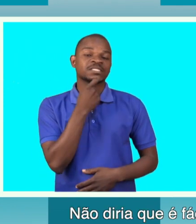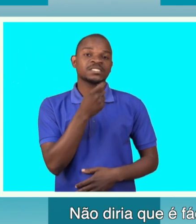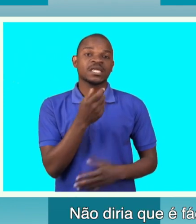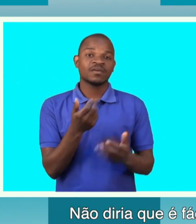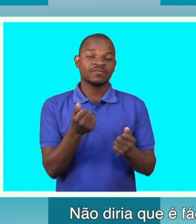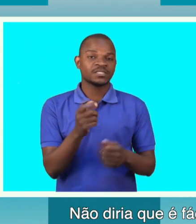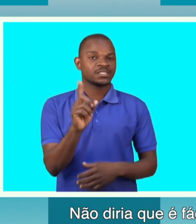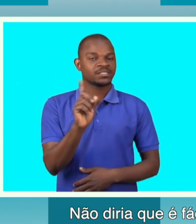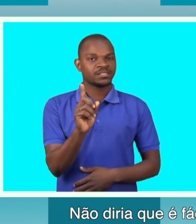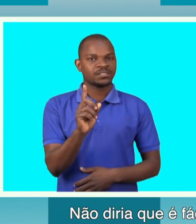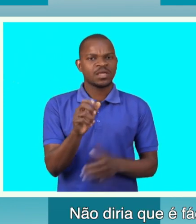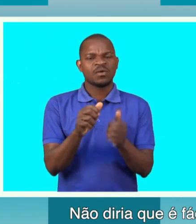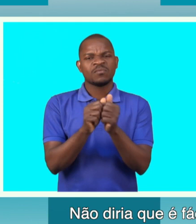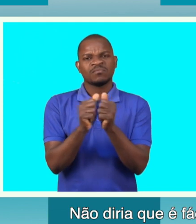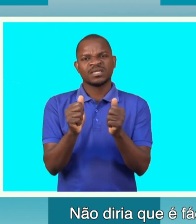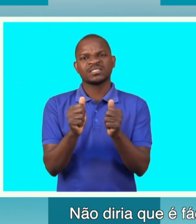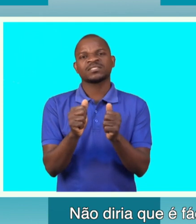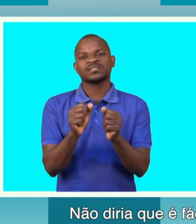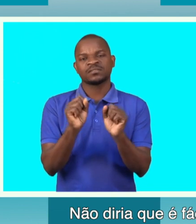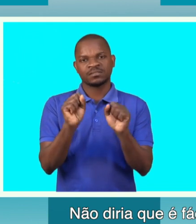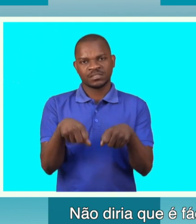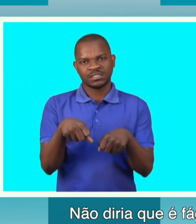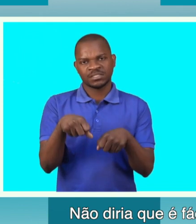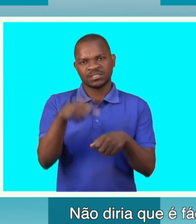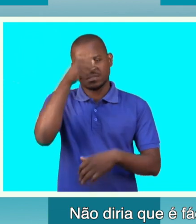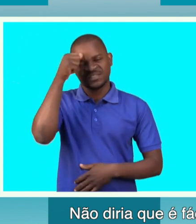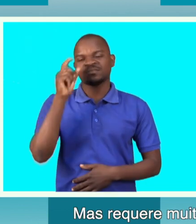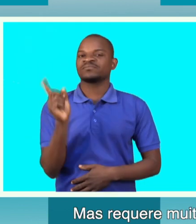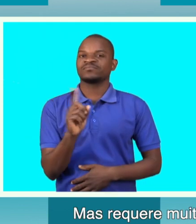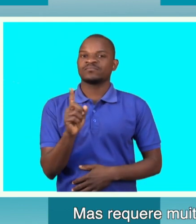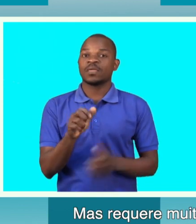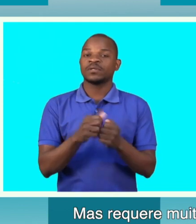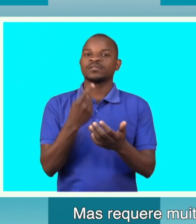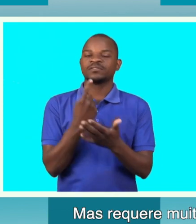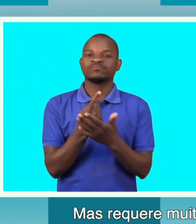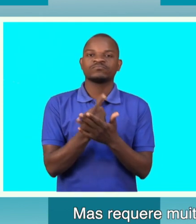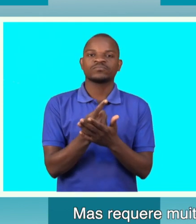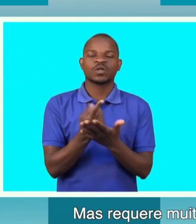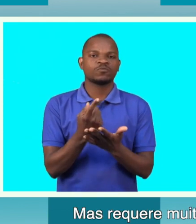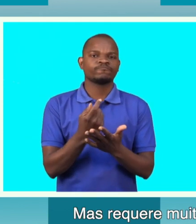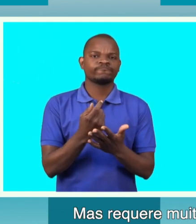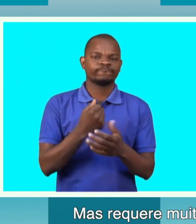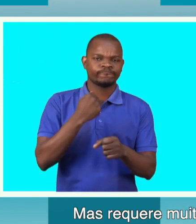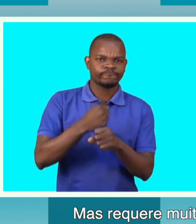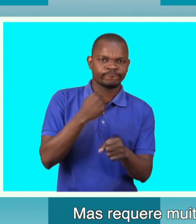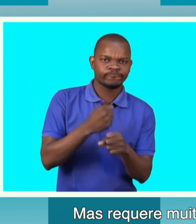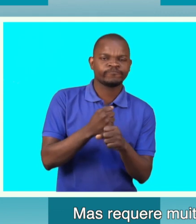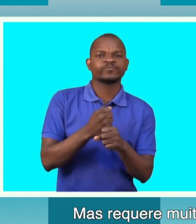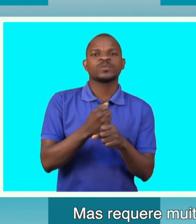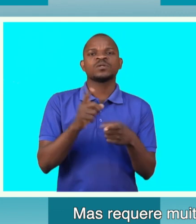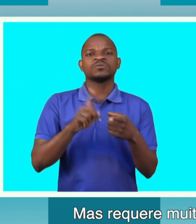não diria que é fácil, né? Mas também dizer que é difícil, também não. Mas que requer muita dedicação,